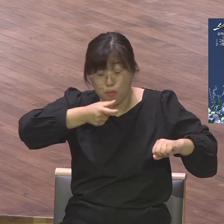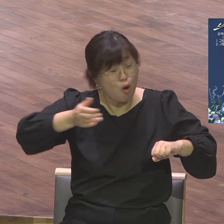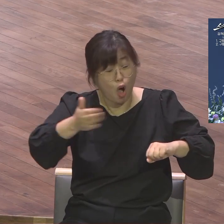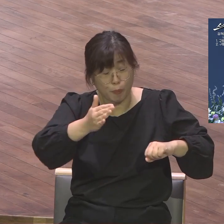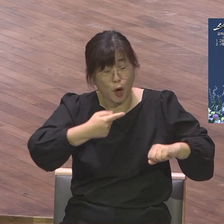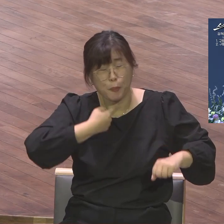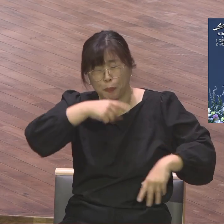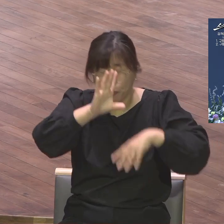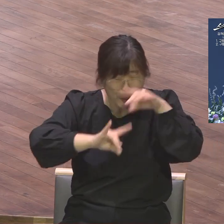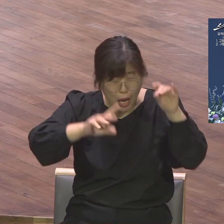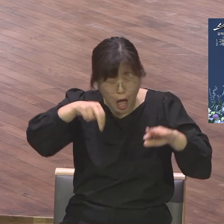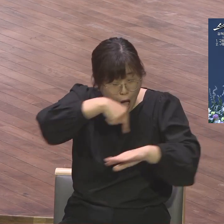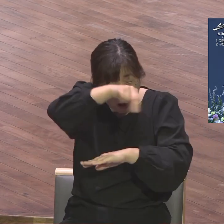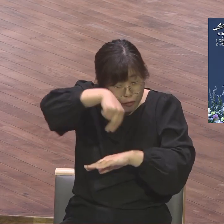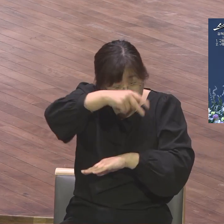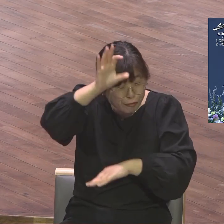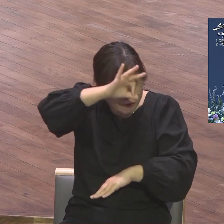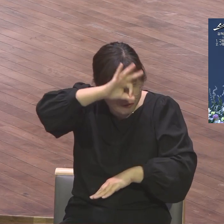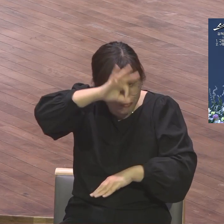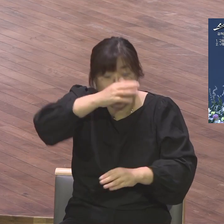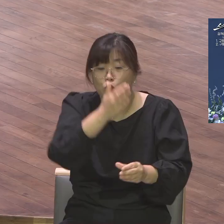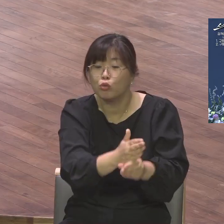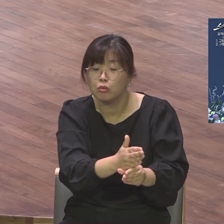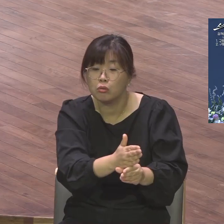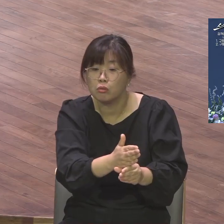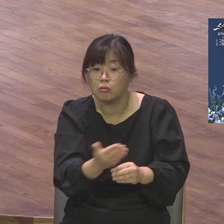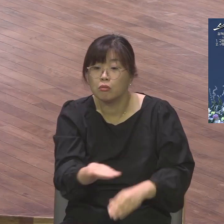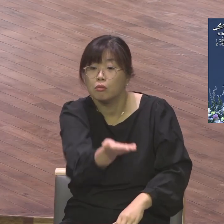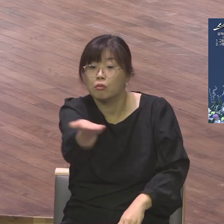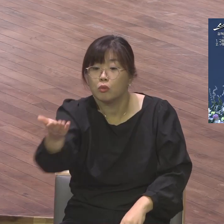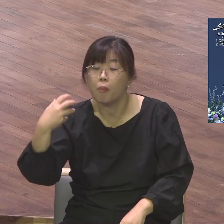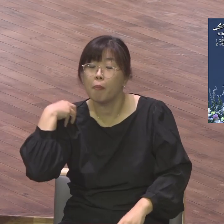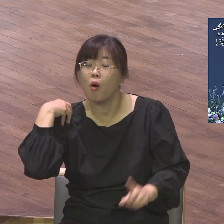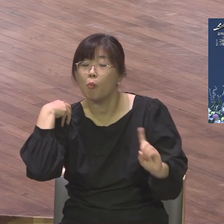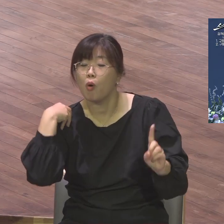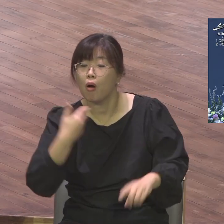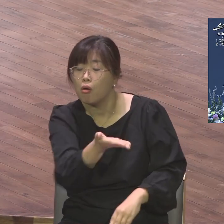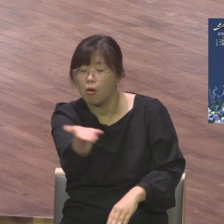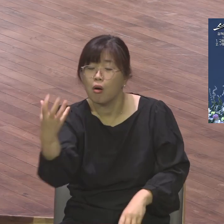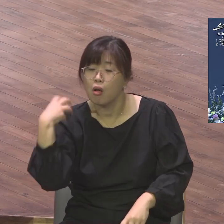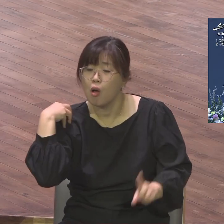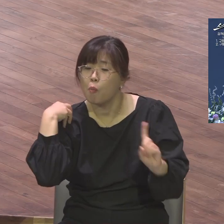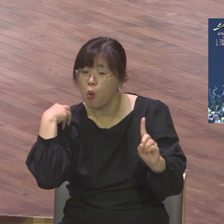여러분이 중요합니다. 중요해요. 10월 20일 한 번 더